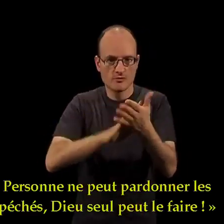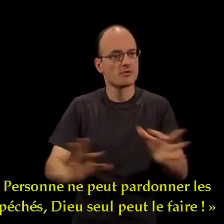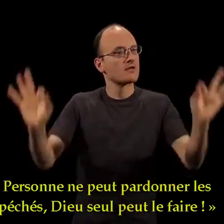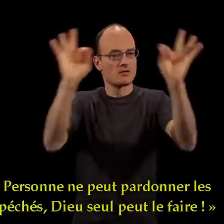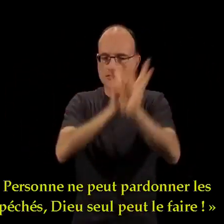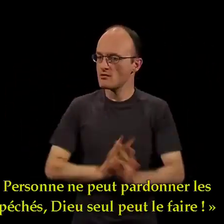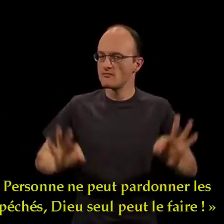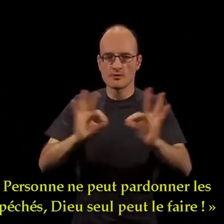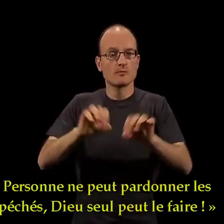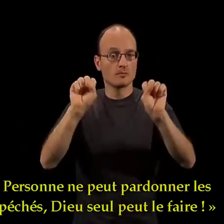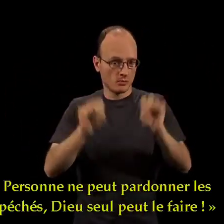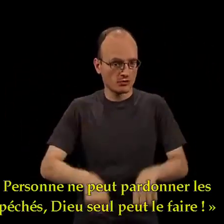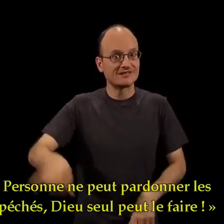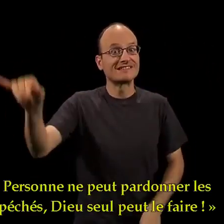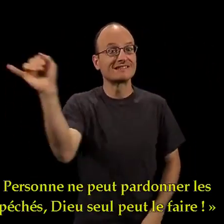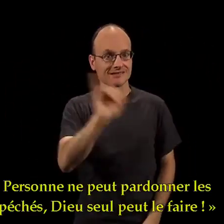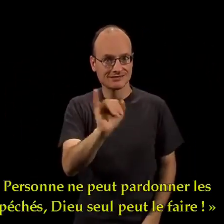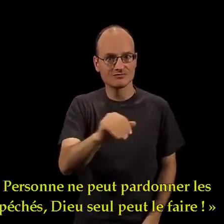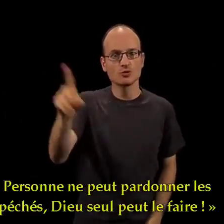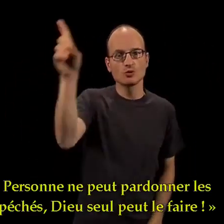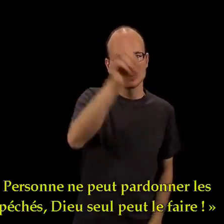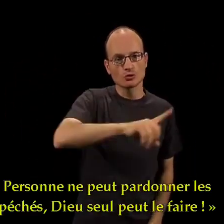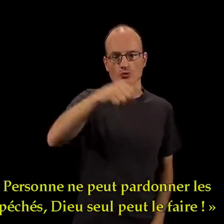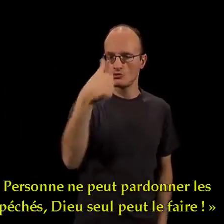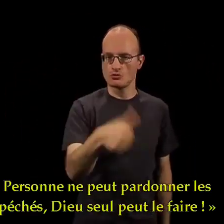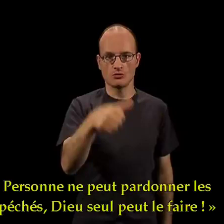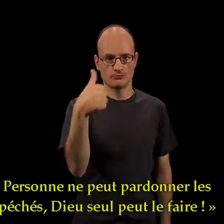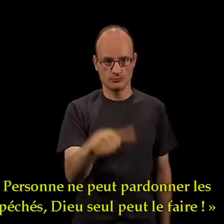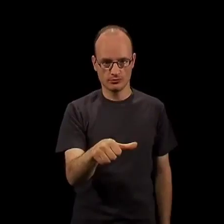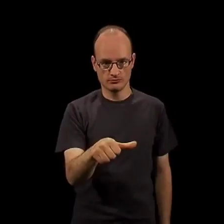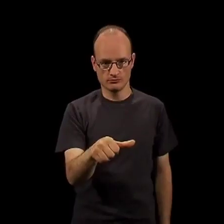Personne ne peut pardonner les péchés. Dieu seul peut le faire.